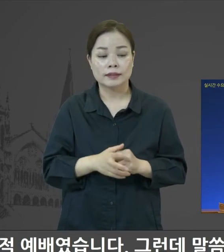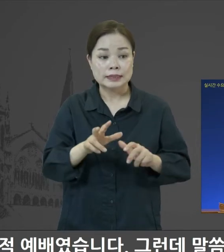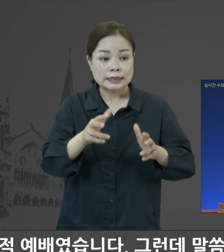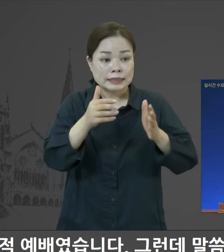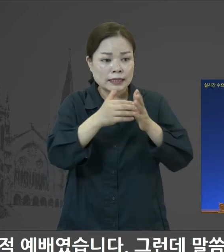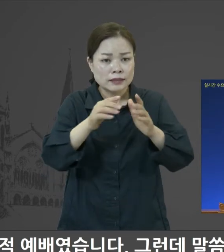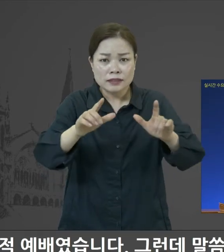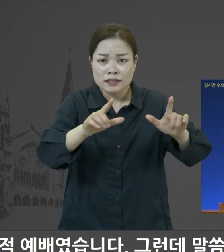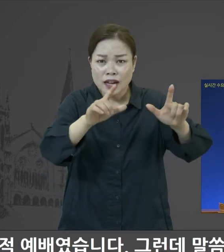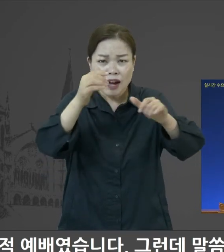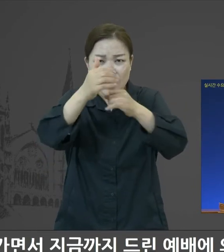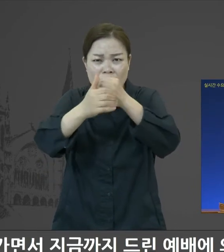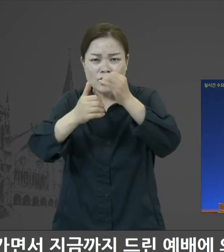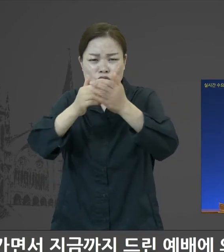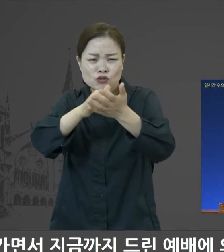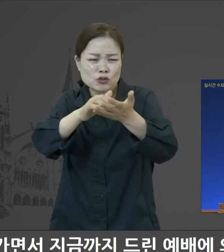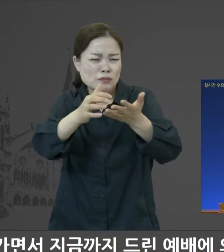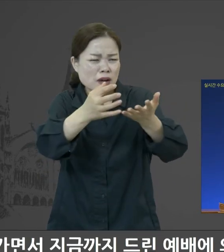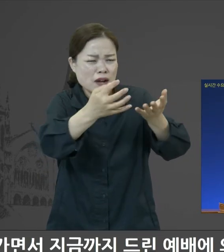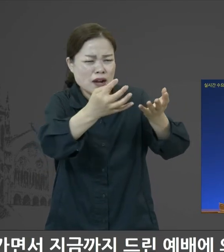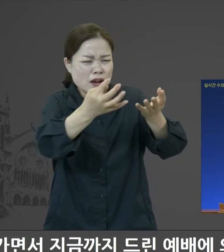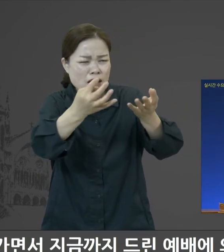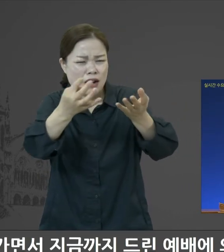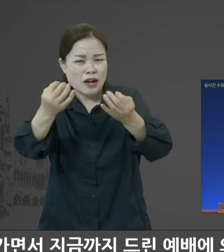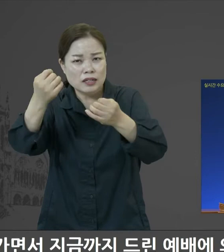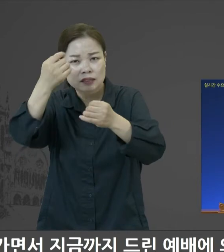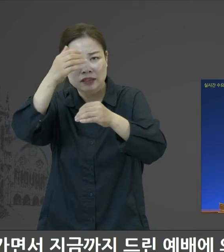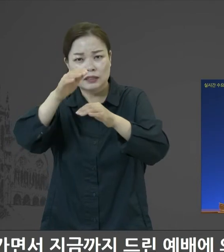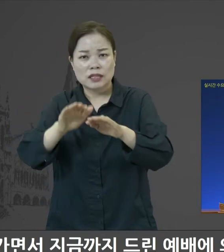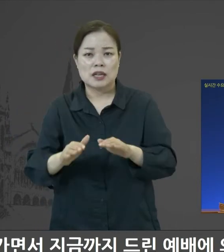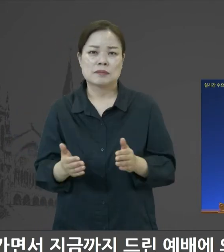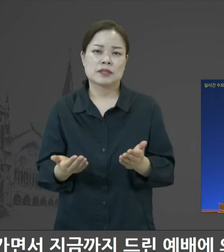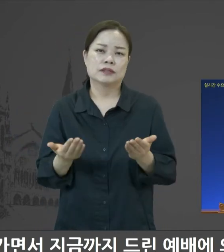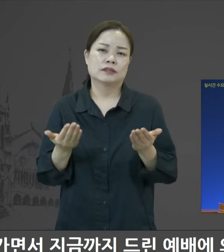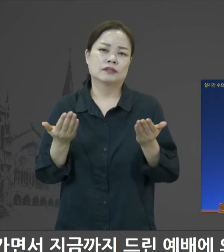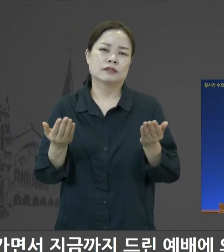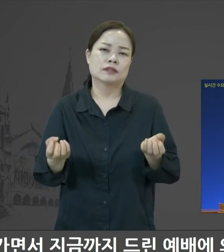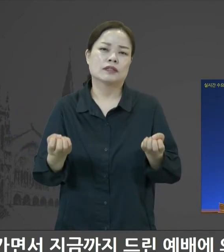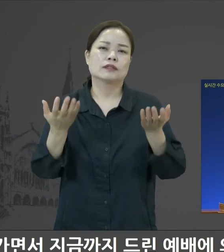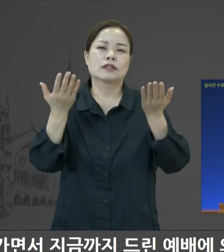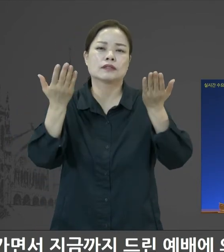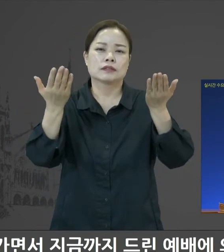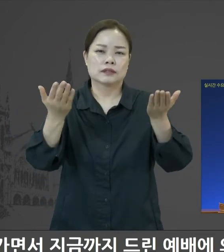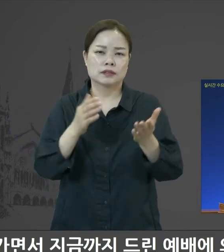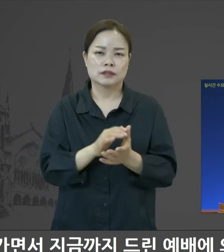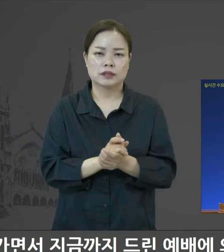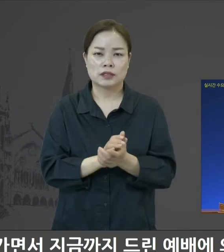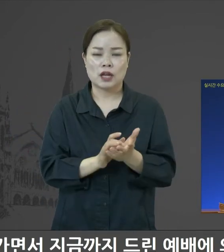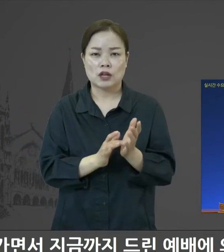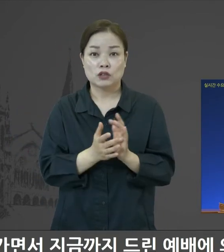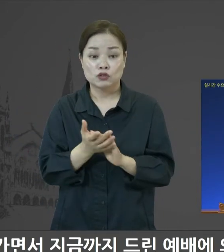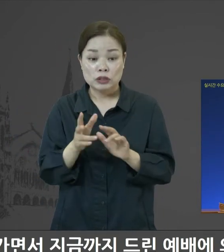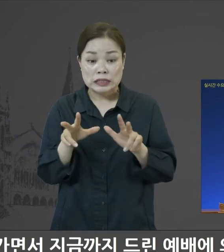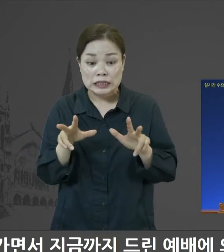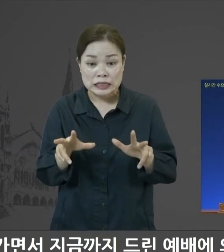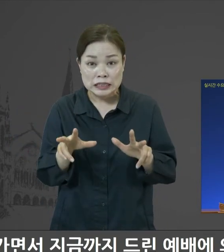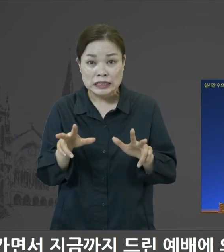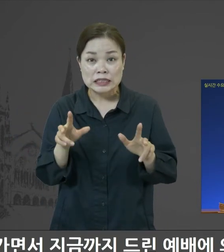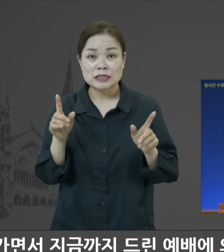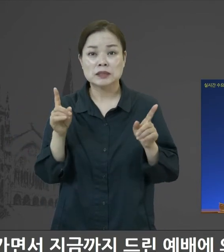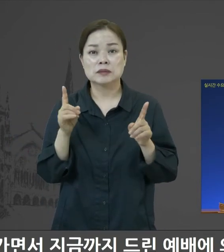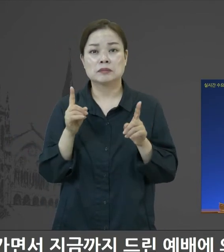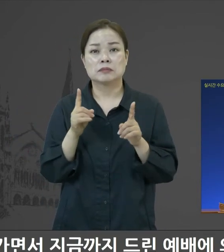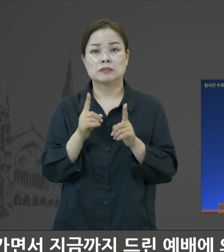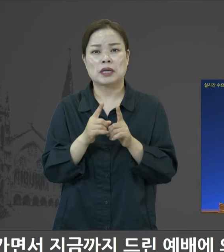여태까지 살아오면서 하나님께 수많은 예배를, 수많은 제사를 드려왔지만은 예수님을 지금 만난